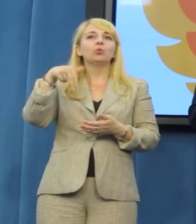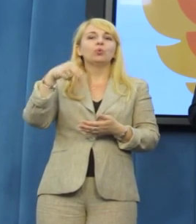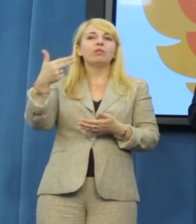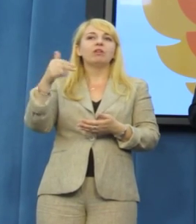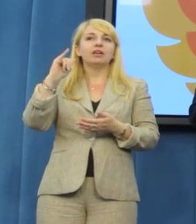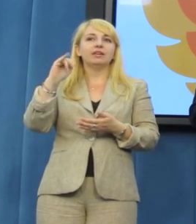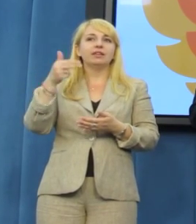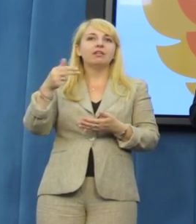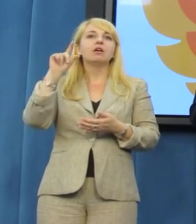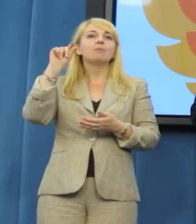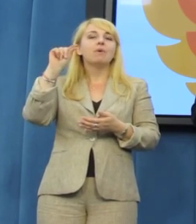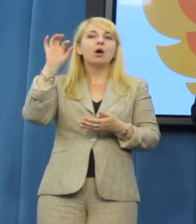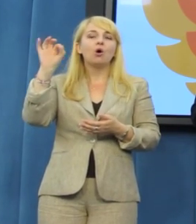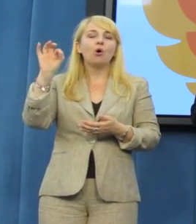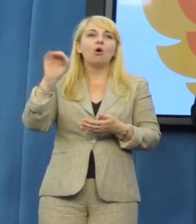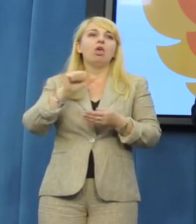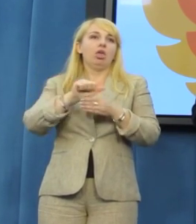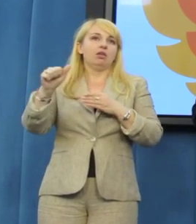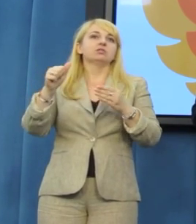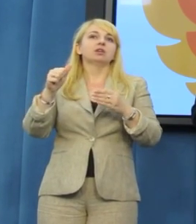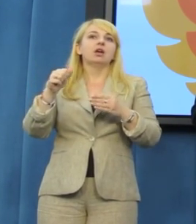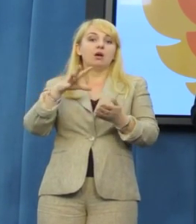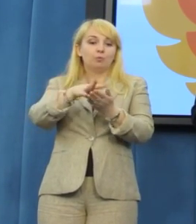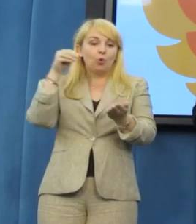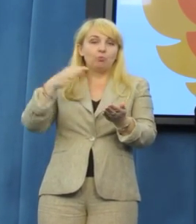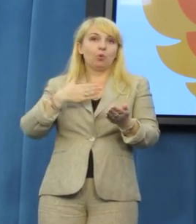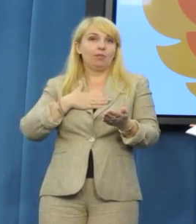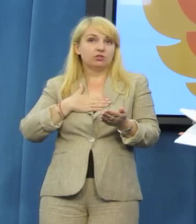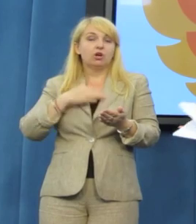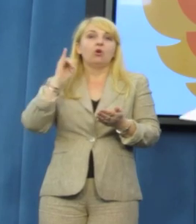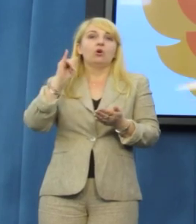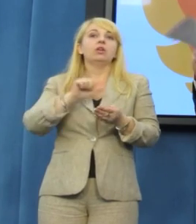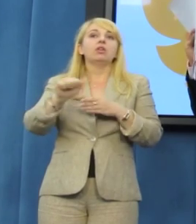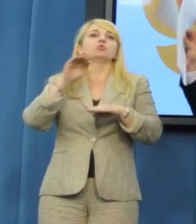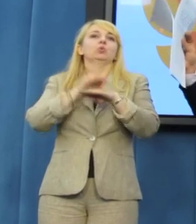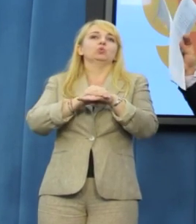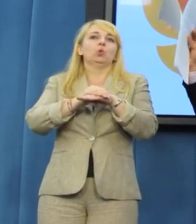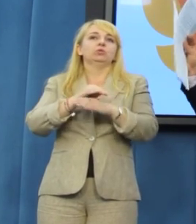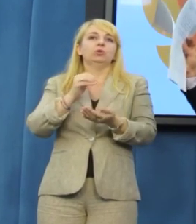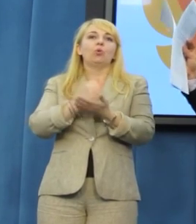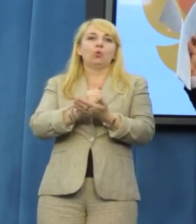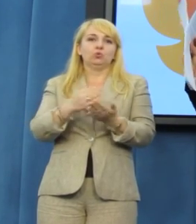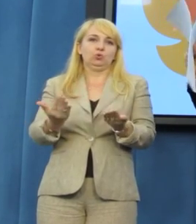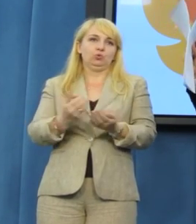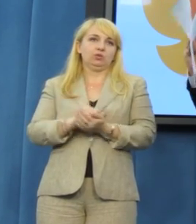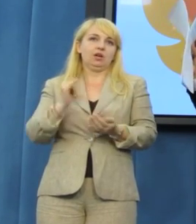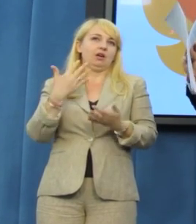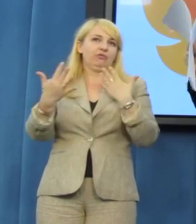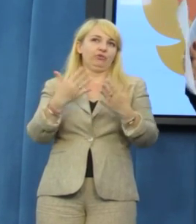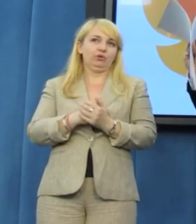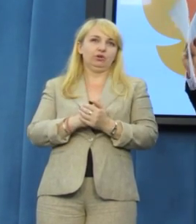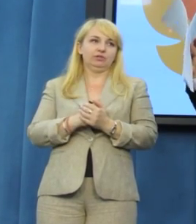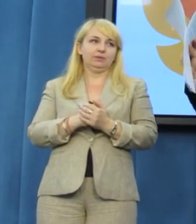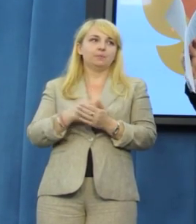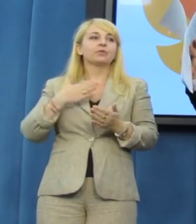jest konstytucyjny. Nie wiem, jak to zostanie dzisiaj uzasadnione. Nasze projekty, chciałbym przypomnieć, zostały nazwane